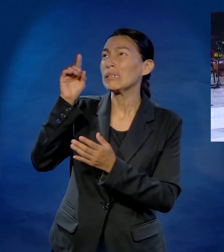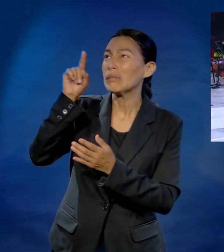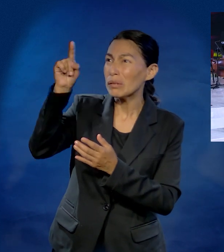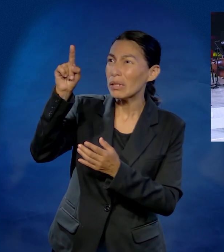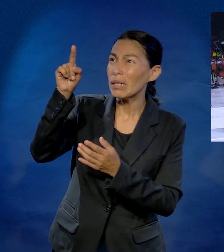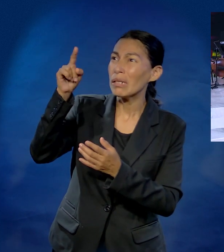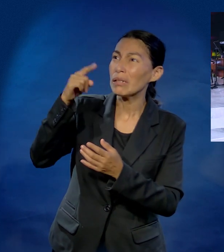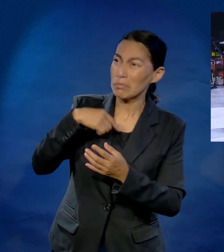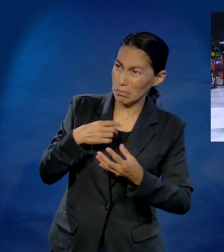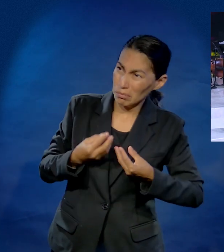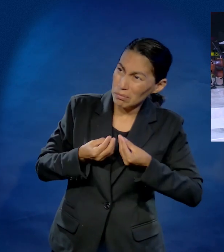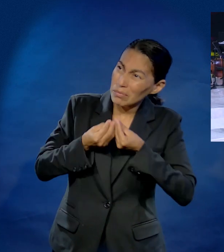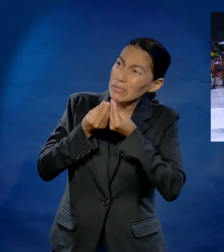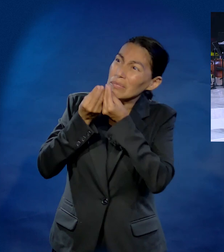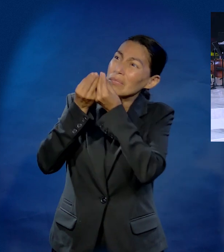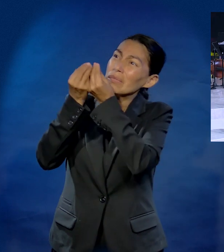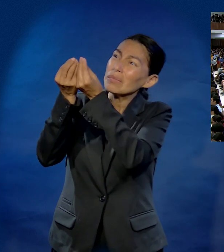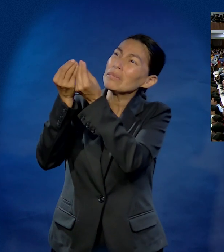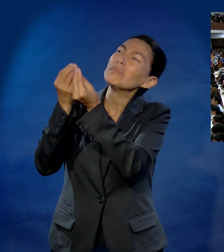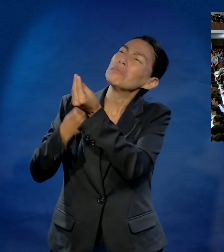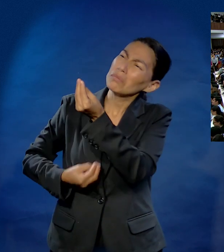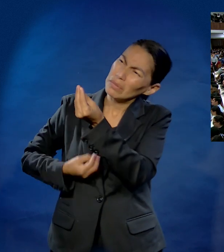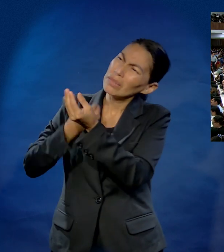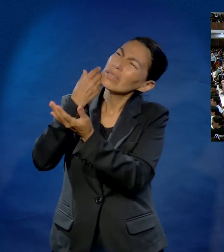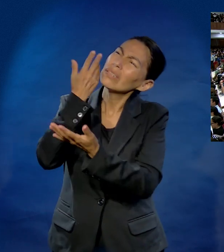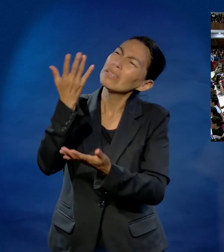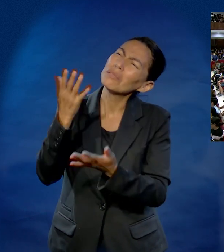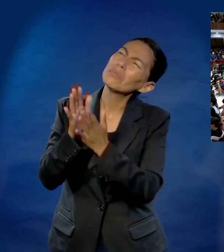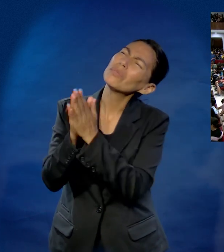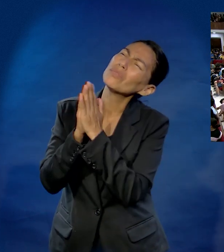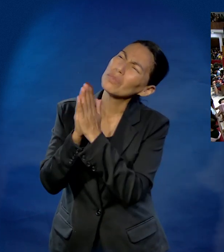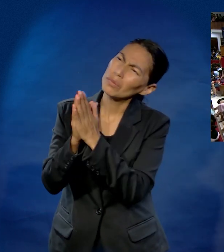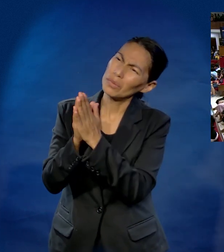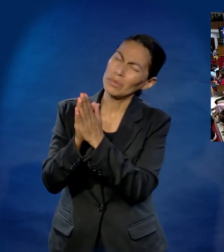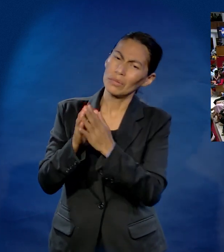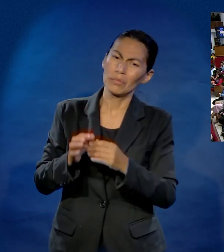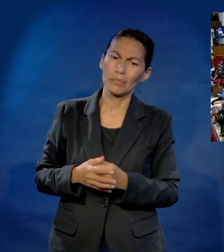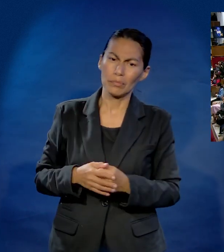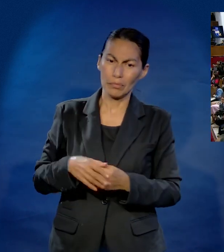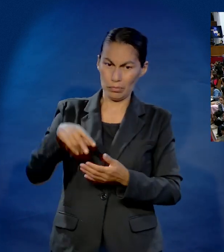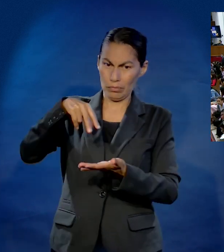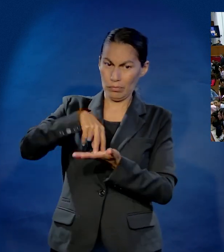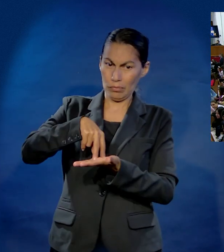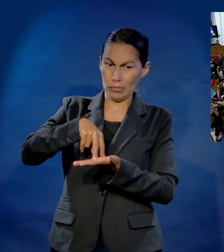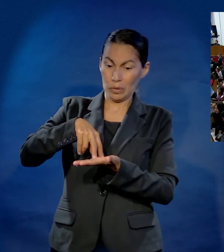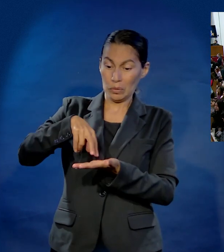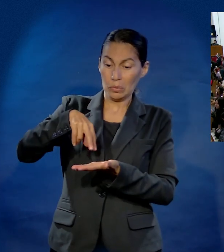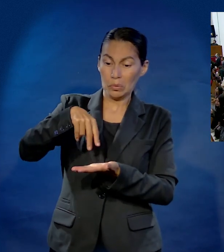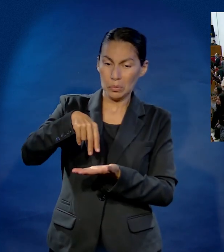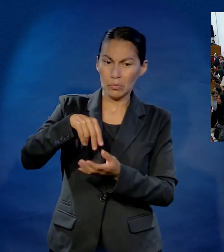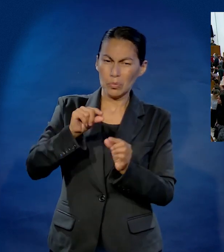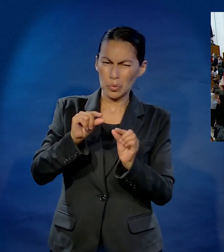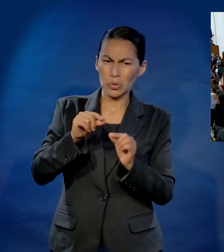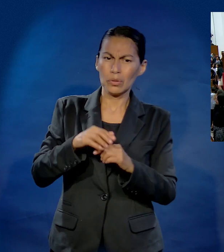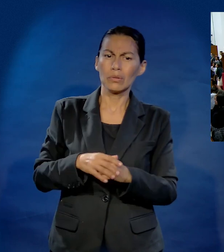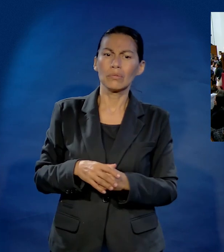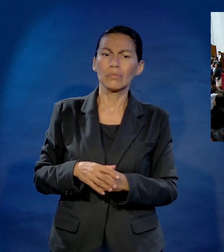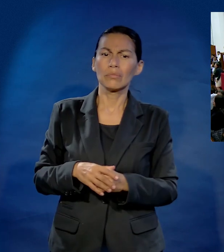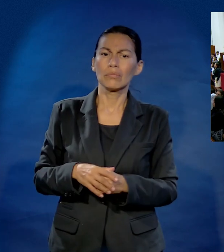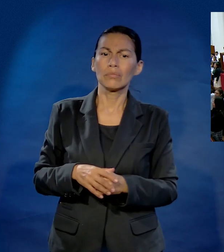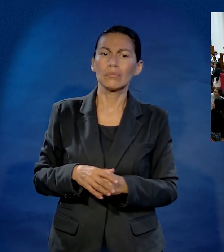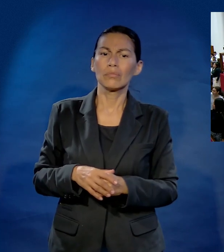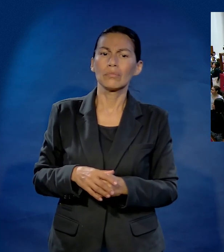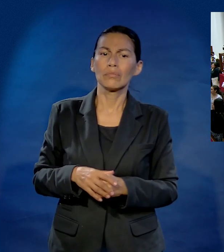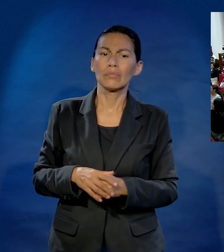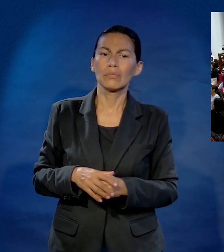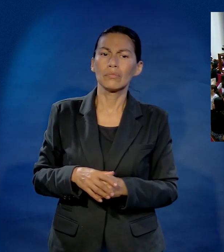Señor? Póngase en pie si usted desea y avance un poquito. Avance un poquito. No tiene que llegar acá si no